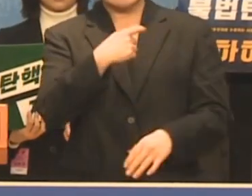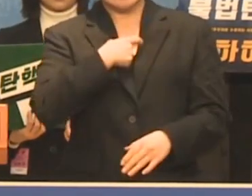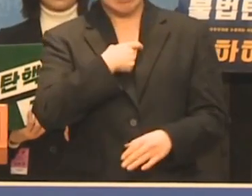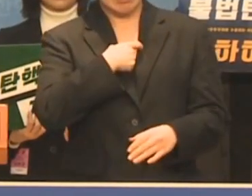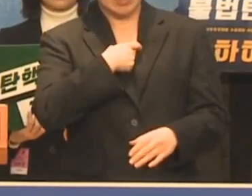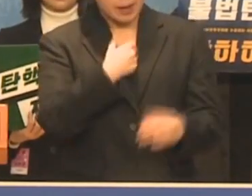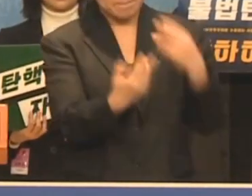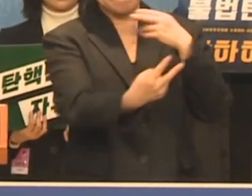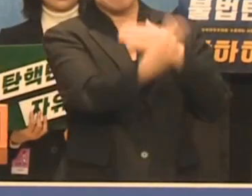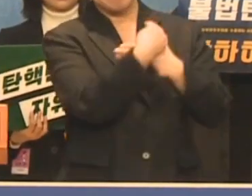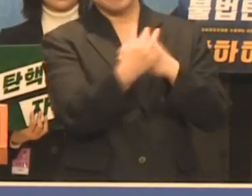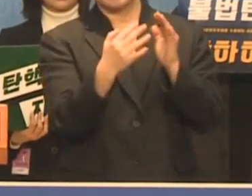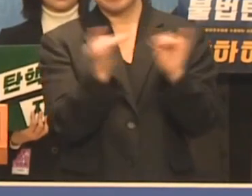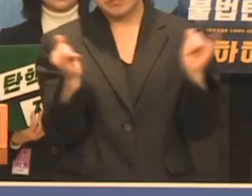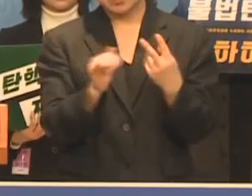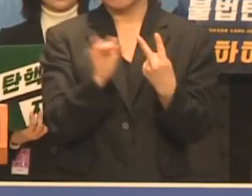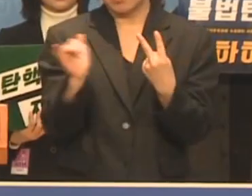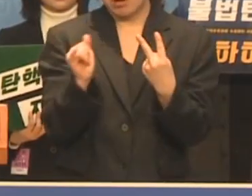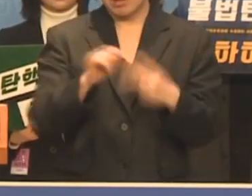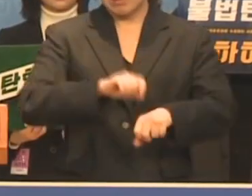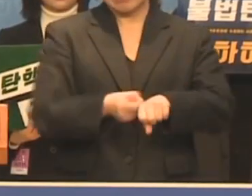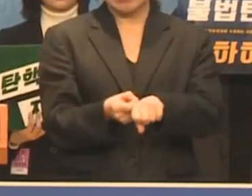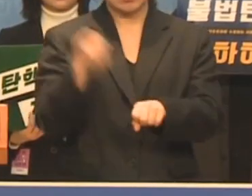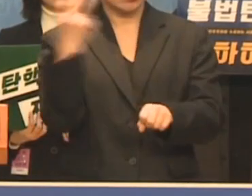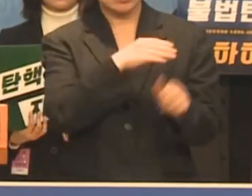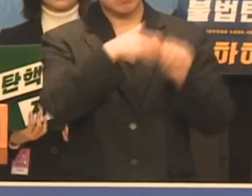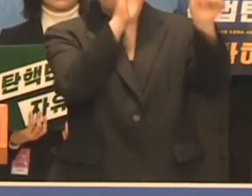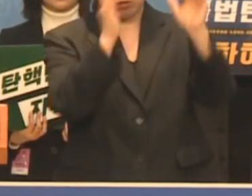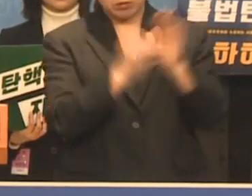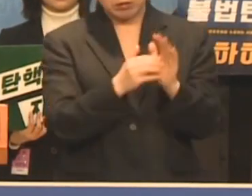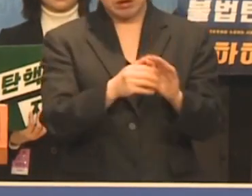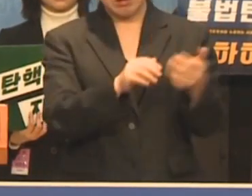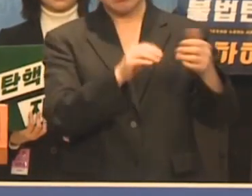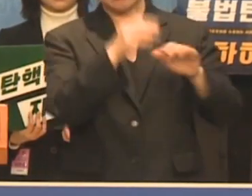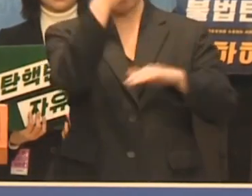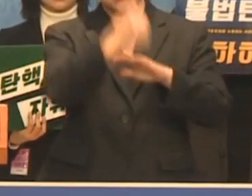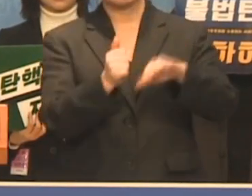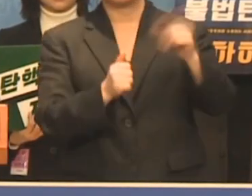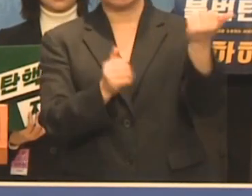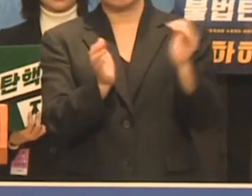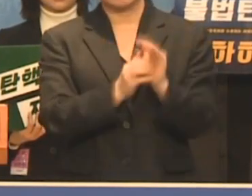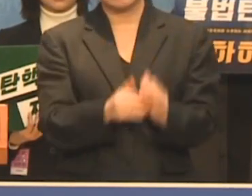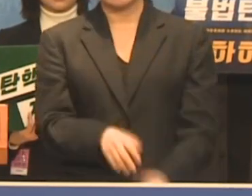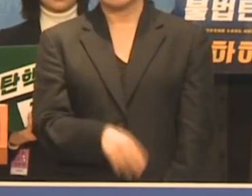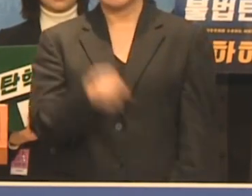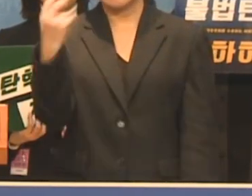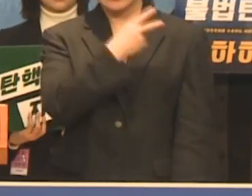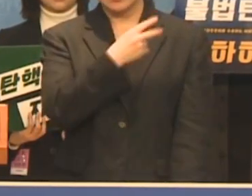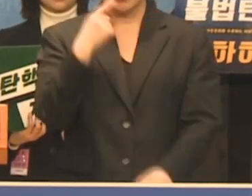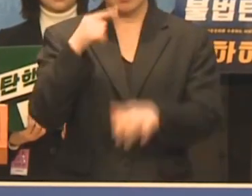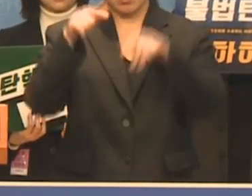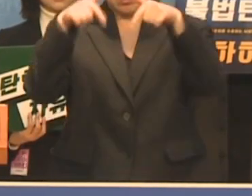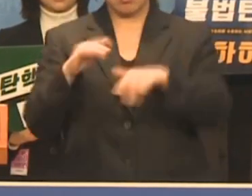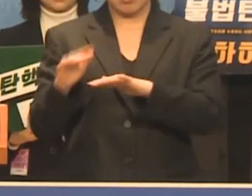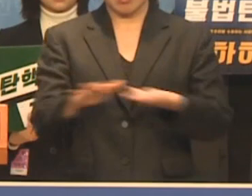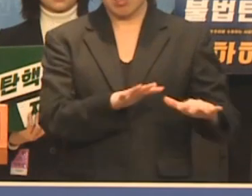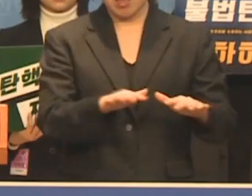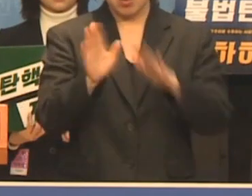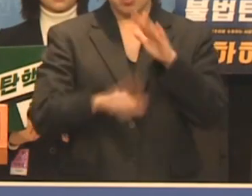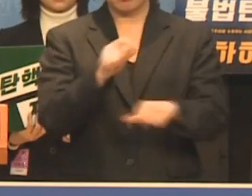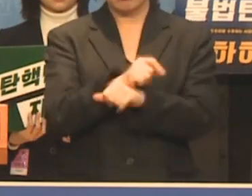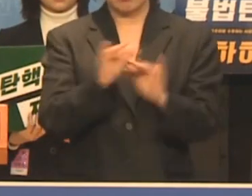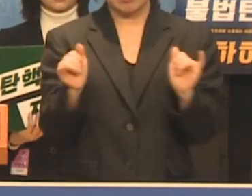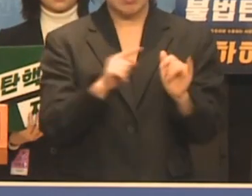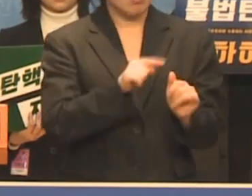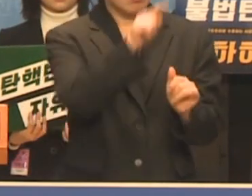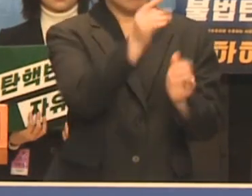탈북한 대한민국의 국민 2명을 강제로 북송시켜 사형에 처해지게 하였으며 서해에서 피랍된 대한민국의 공무원이 비살되고